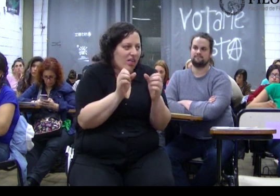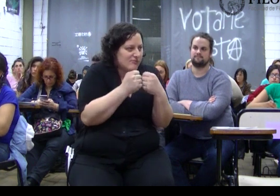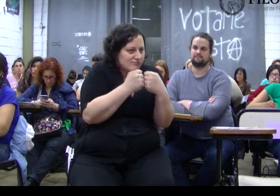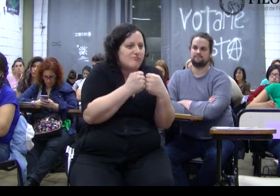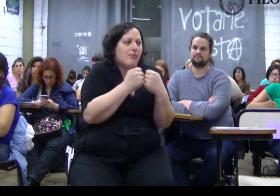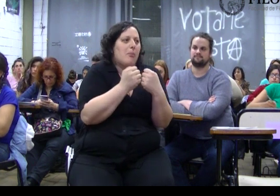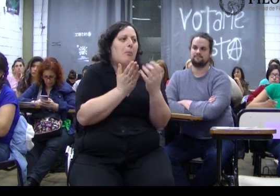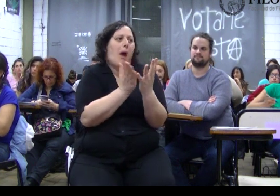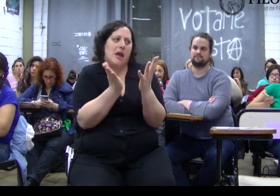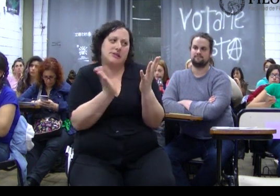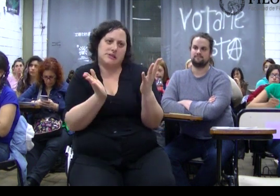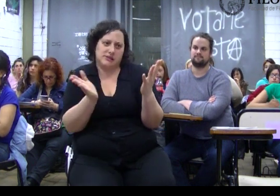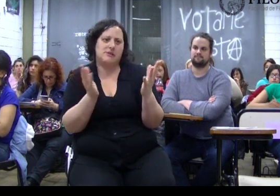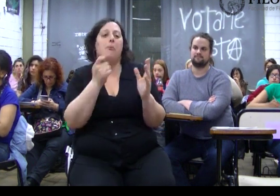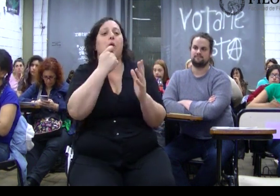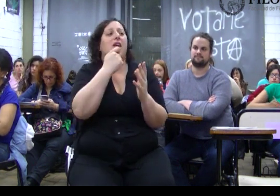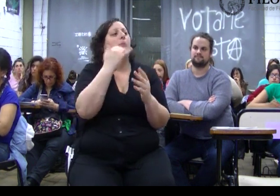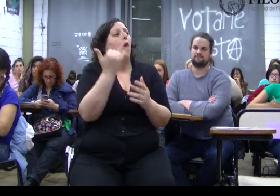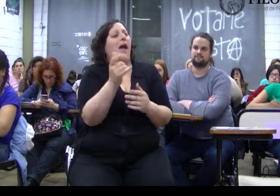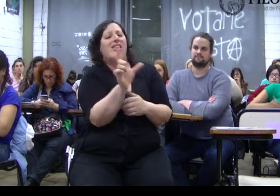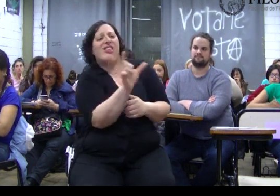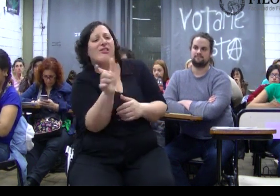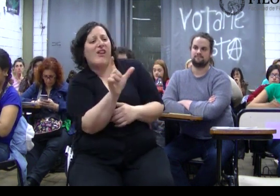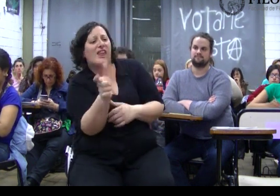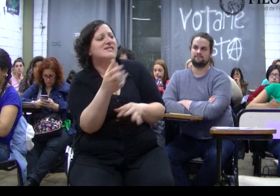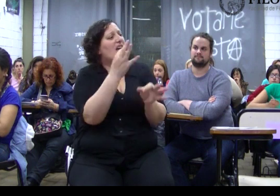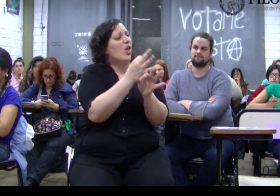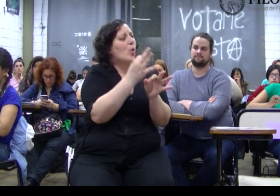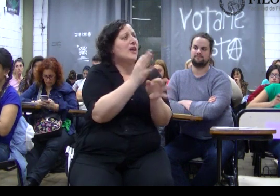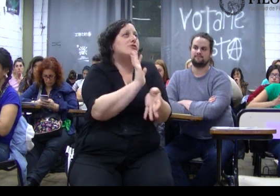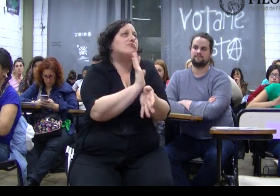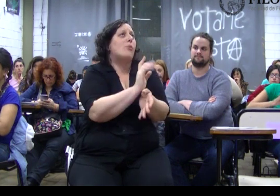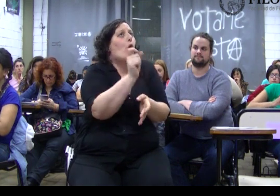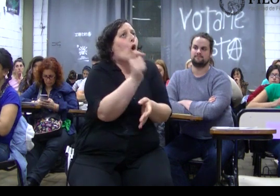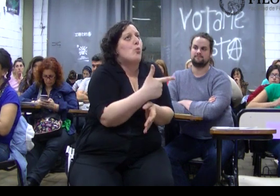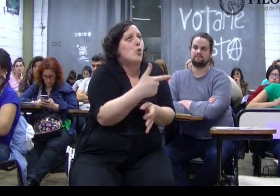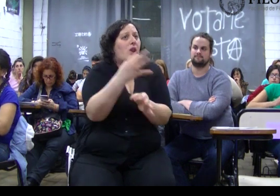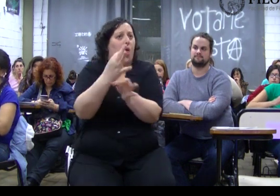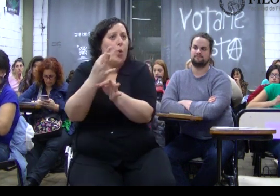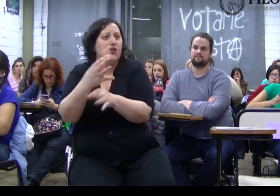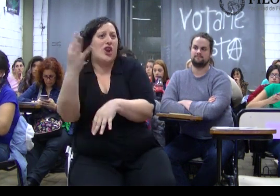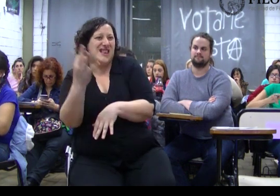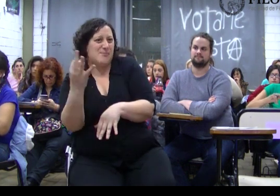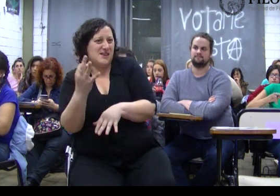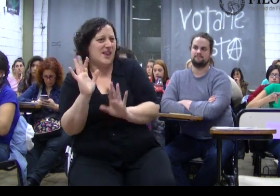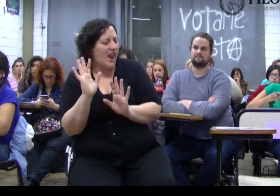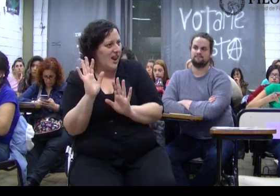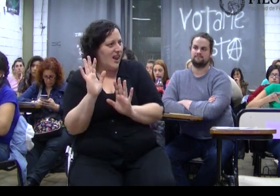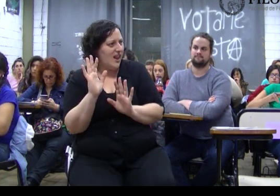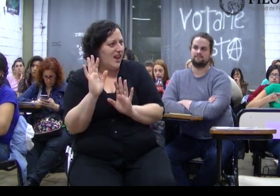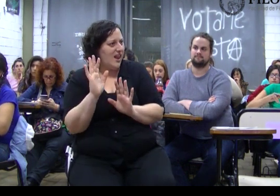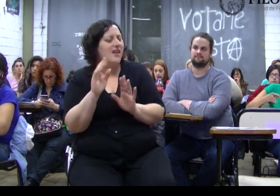y educación especial, y eso impacta en el currículum. Impacta en la currícula y impacta en el currículum